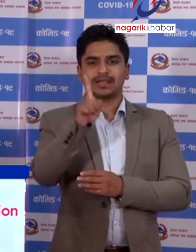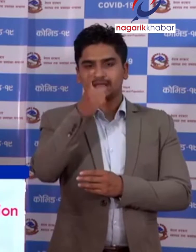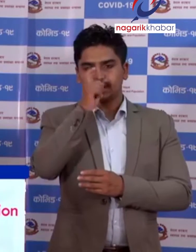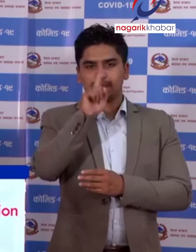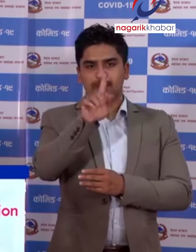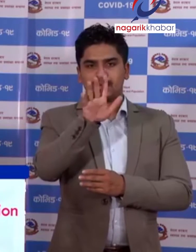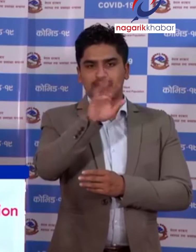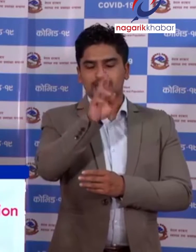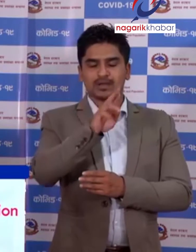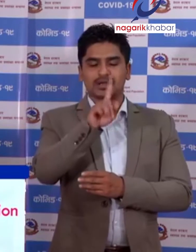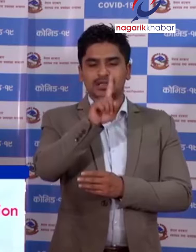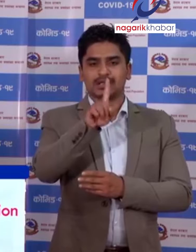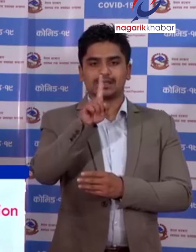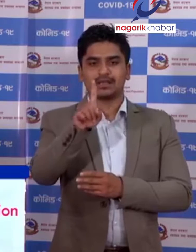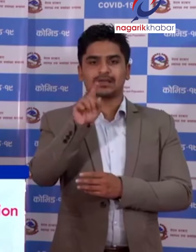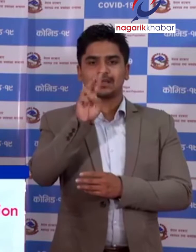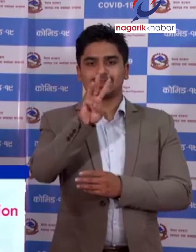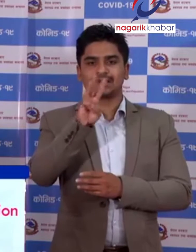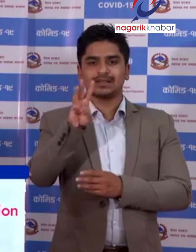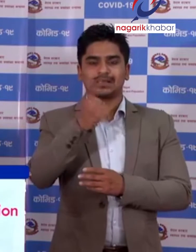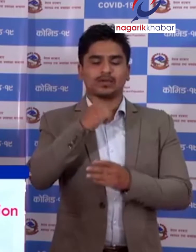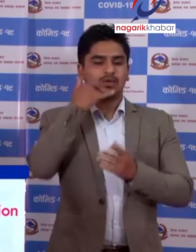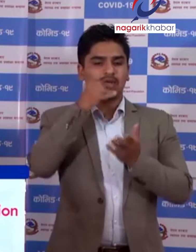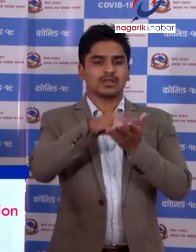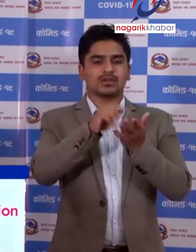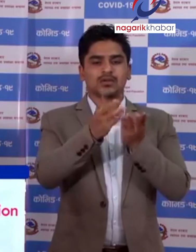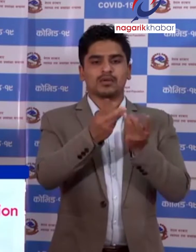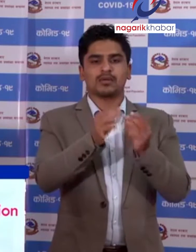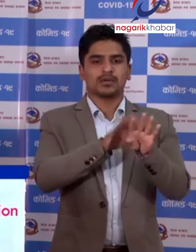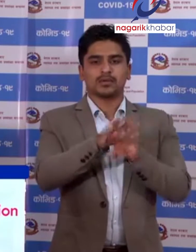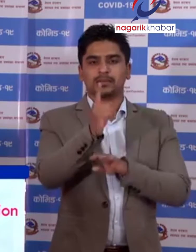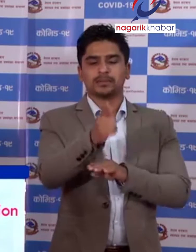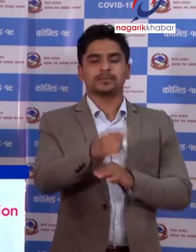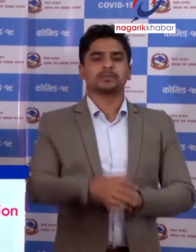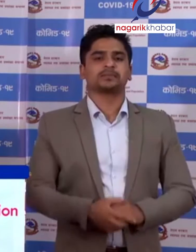1,115 र 1,133 हाम्रो कल सेन्टरको नम्बरहरू हुन्।